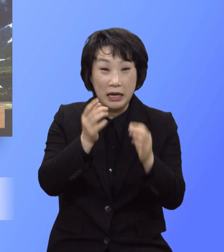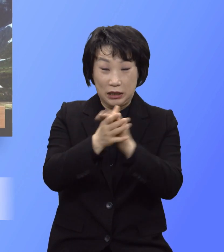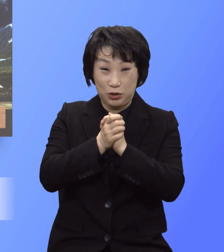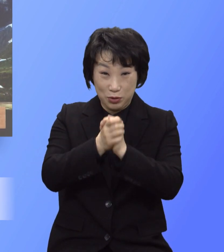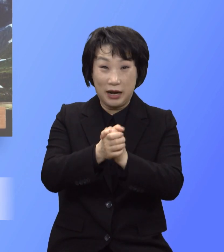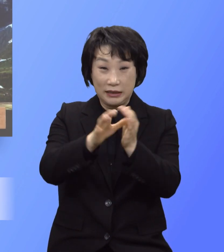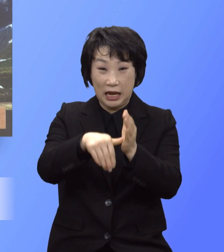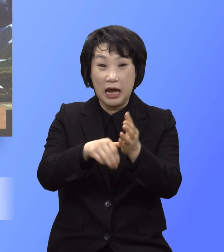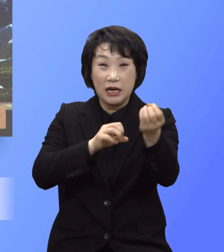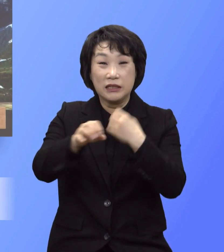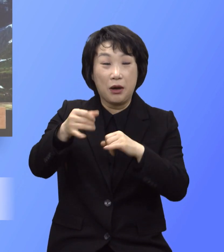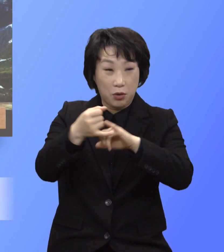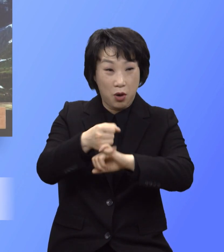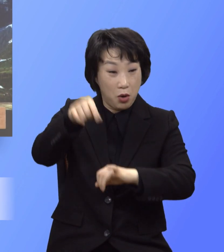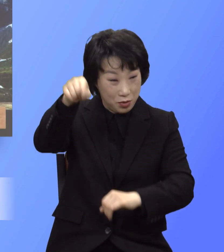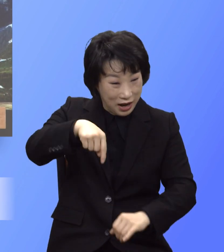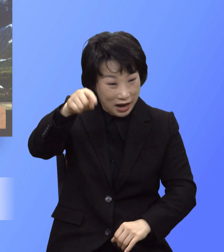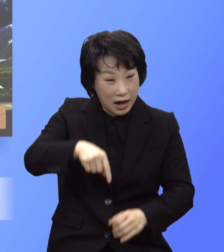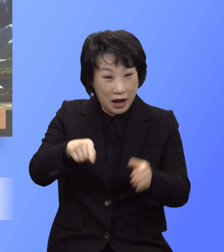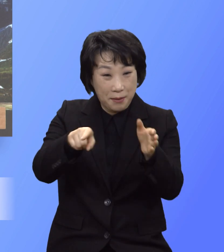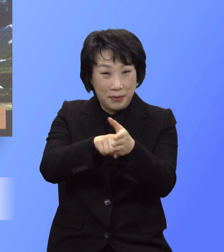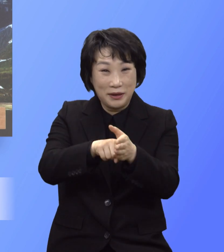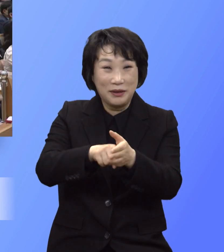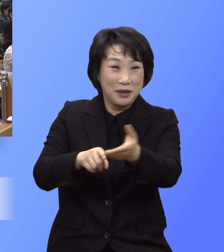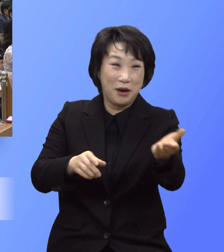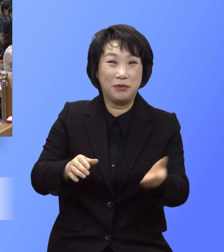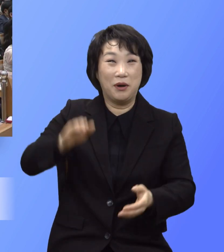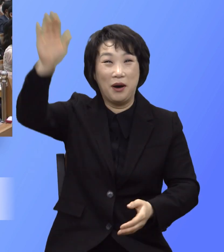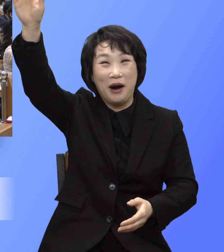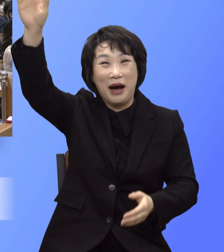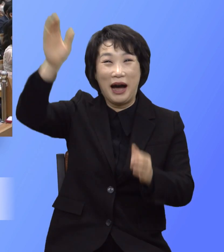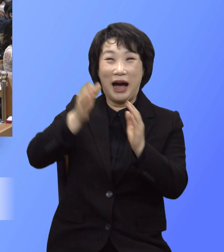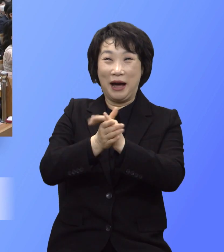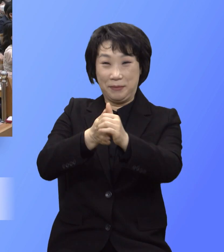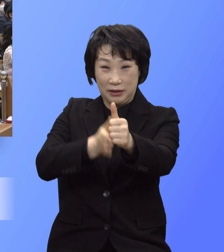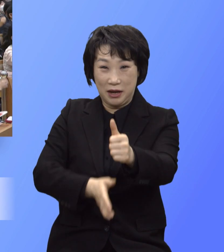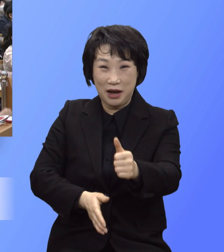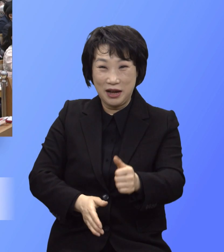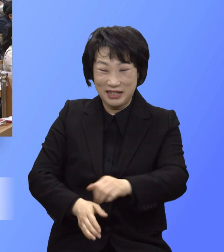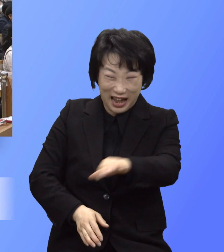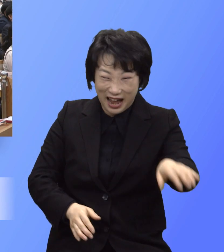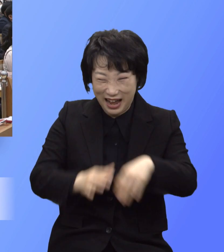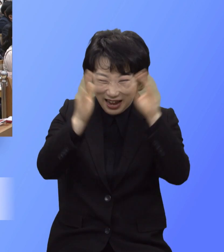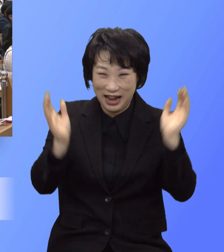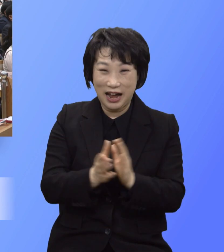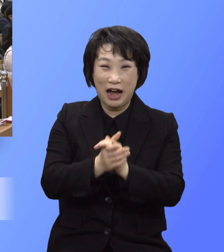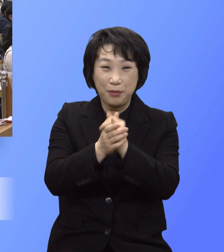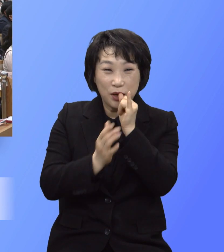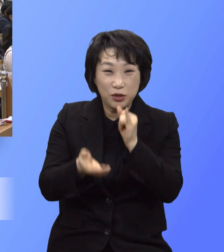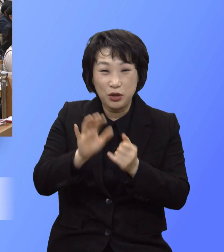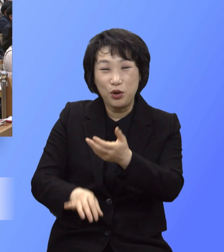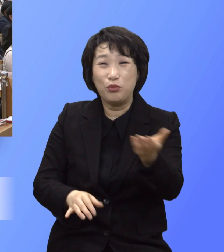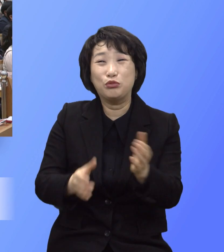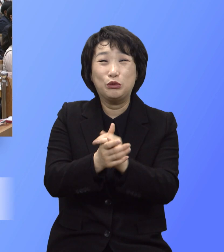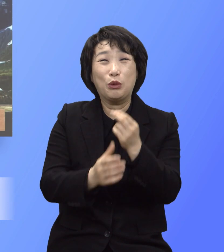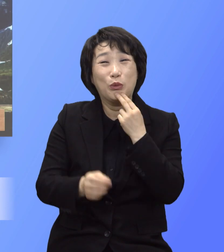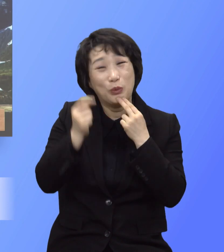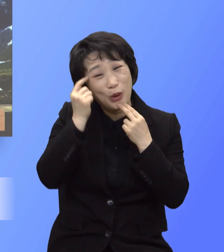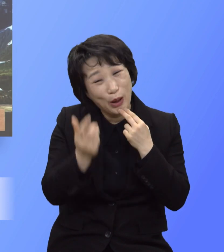응답이 온다고 믿으시면 오른 눈 들어서 아멘합시다. 근데 왜 아니야?